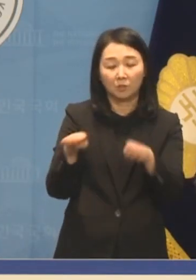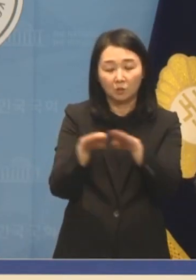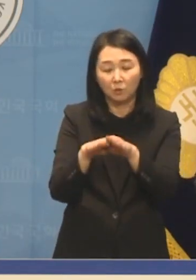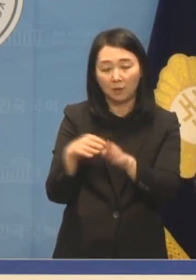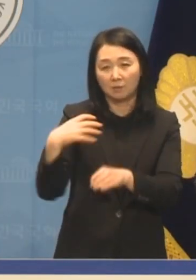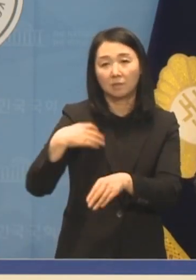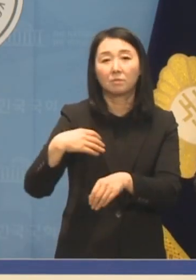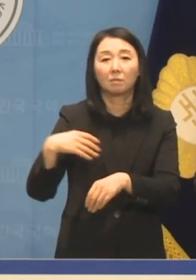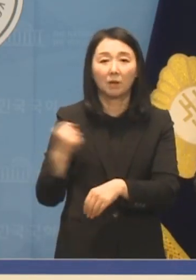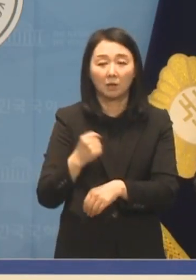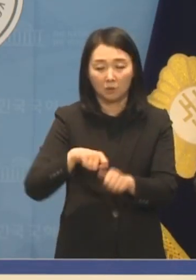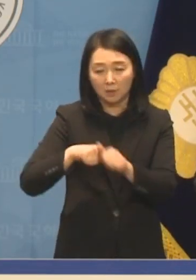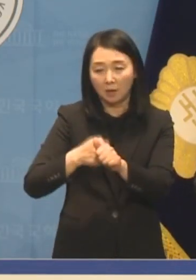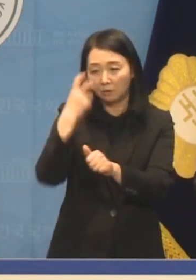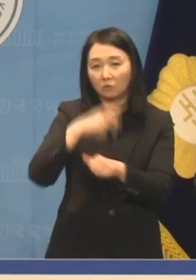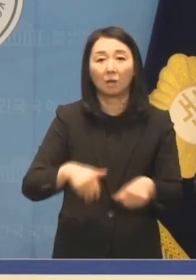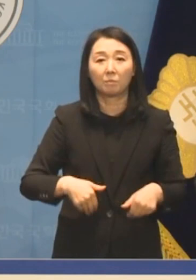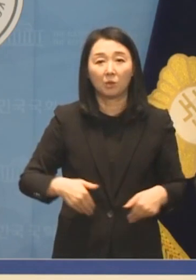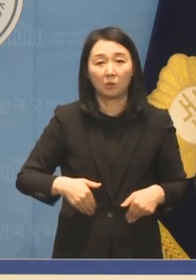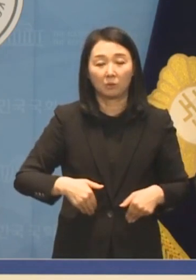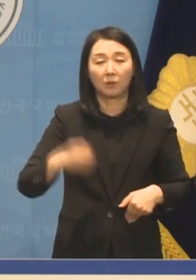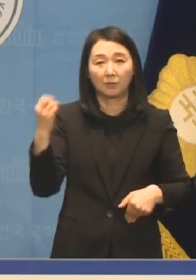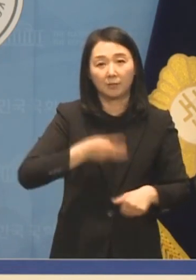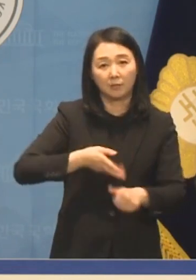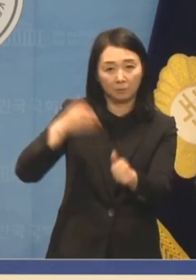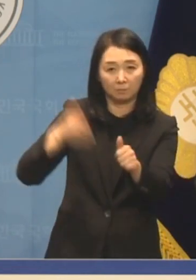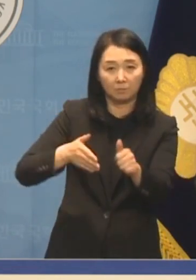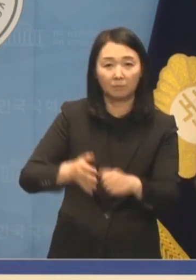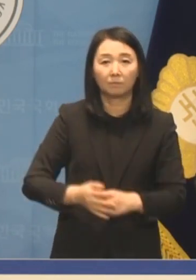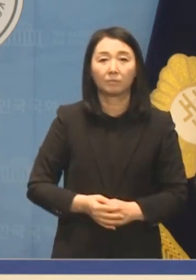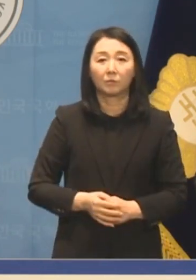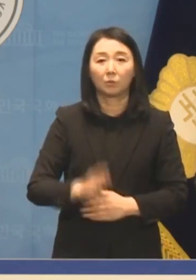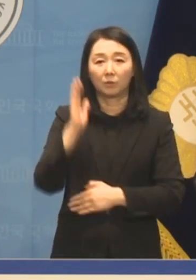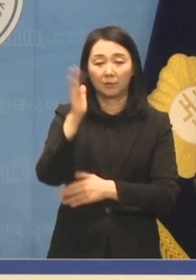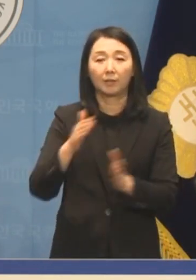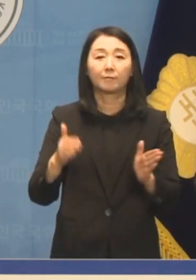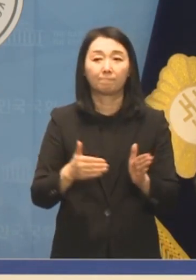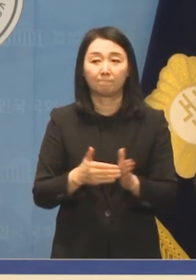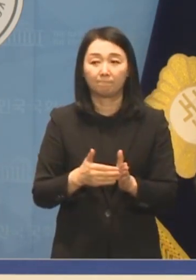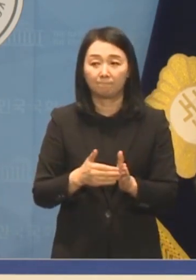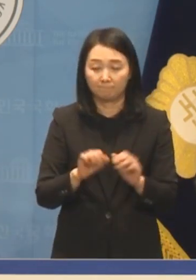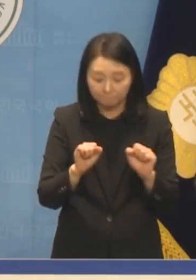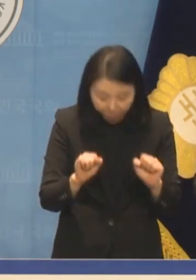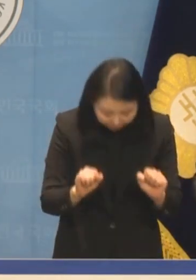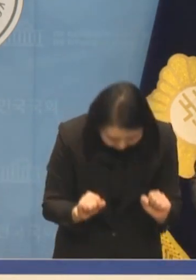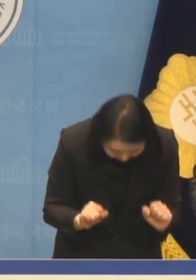강제 수사가 필요하다. 이 점 다시 한번 강조하겠습니다. 오늘 기자회견 마치겠습니다.